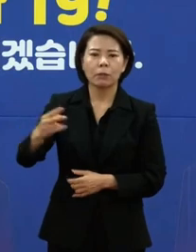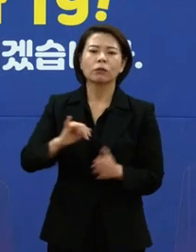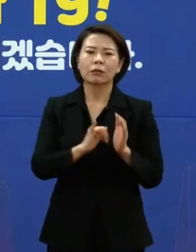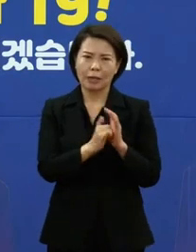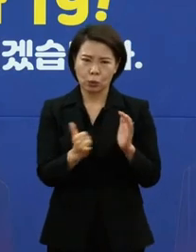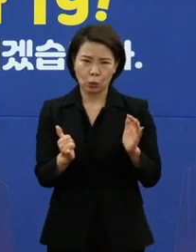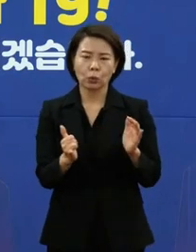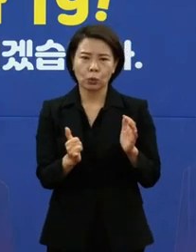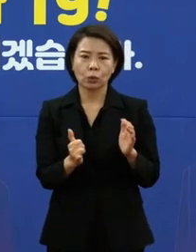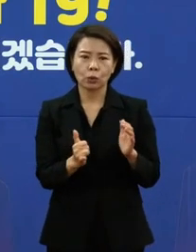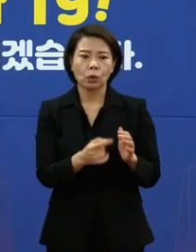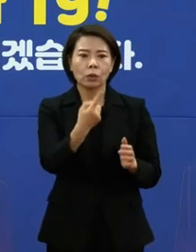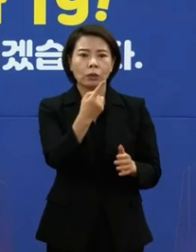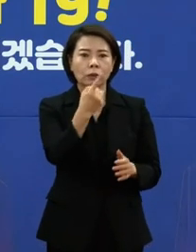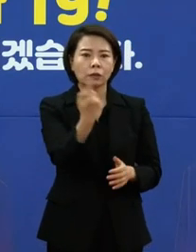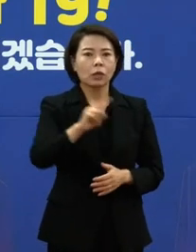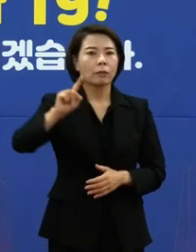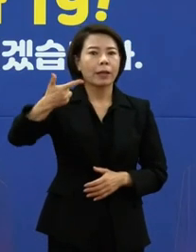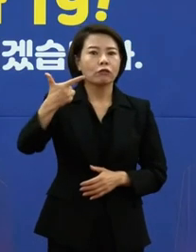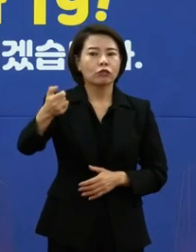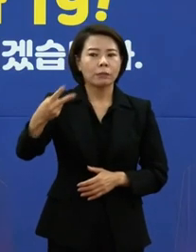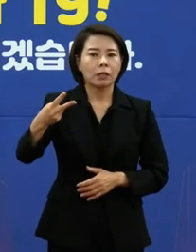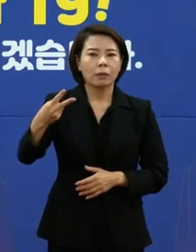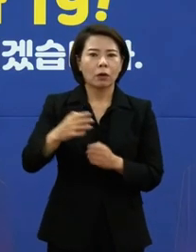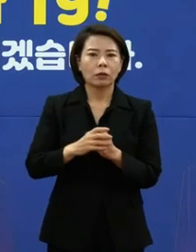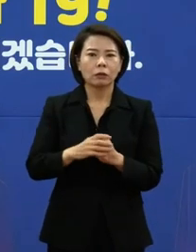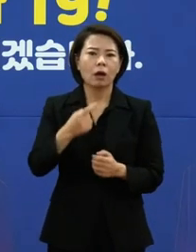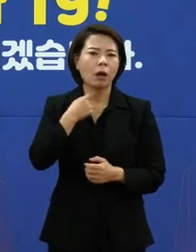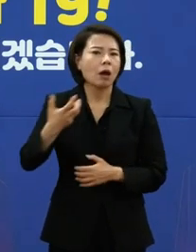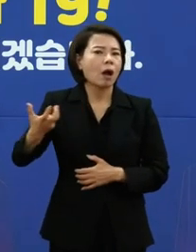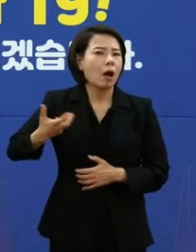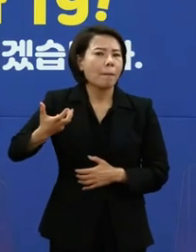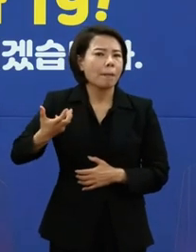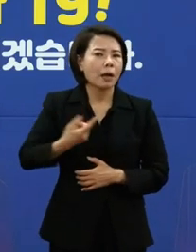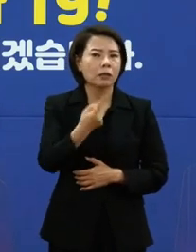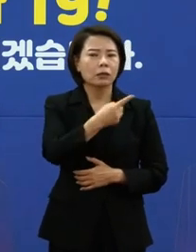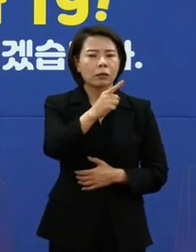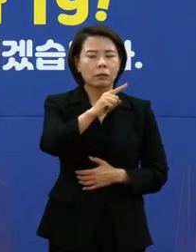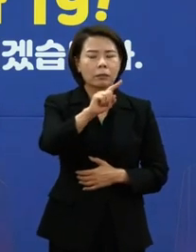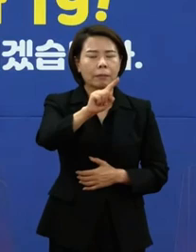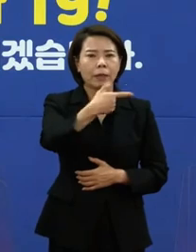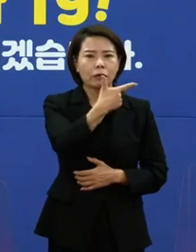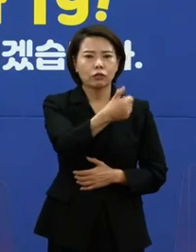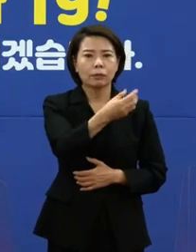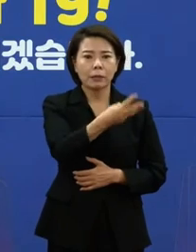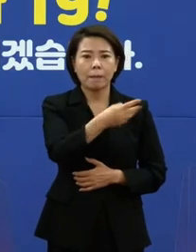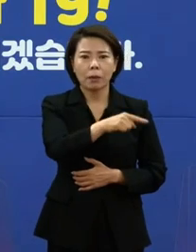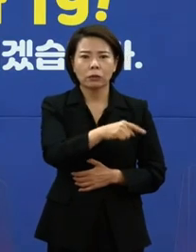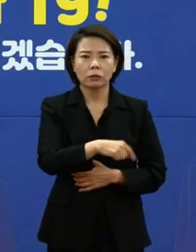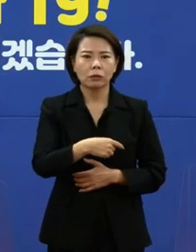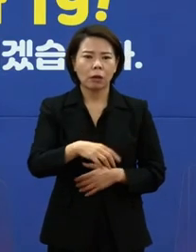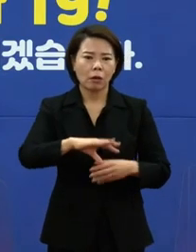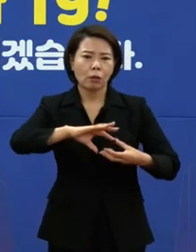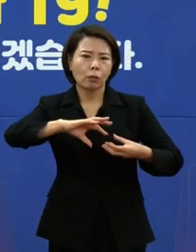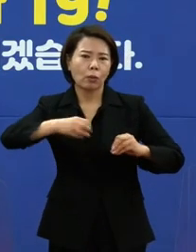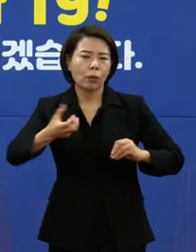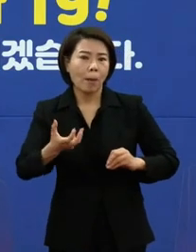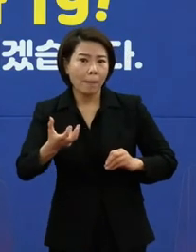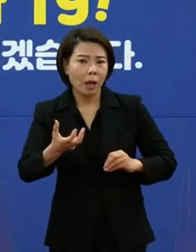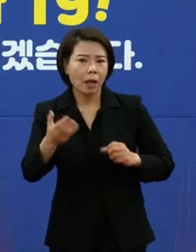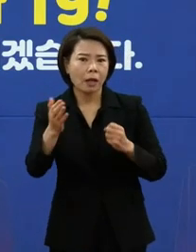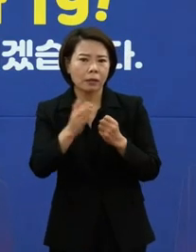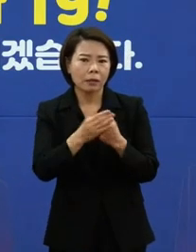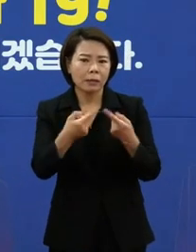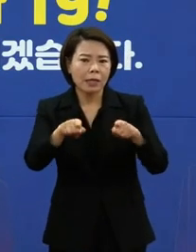가족입니다. 1162번은 인후통 증상이, 1163번은 근육통 증상이 있어